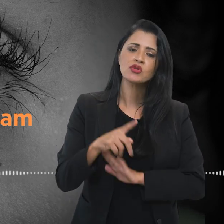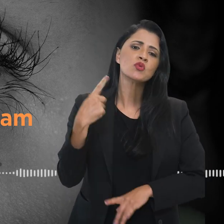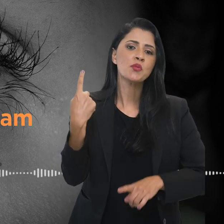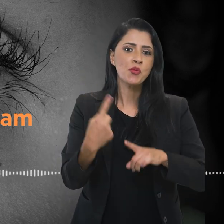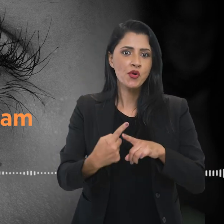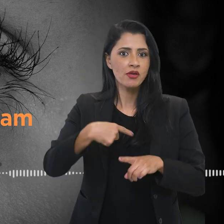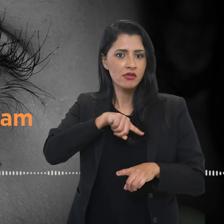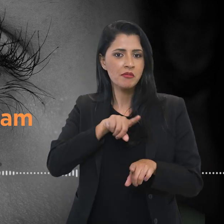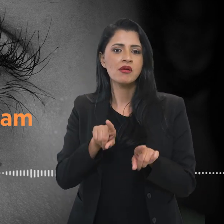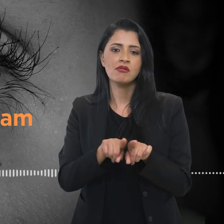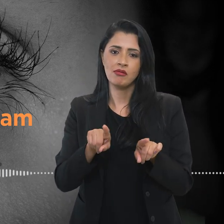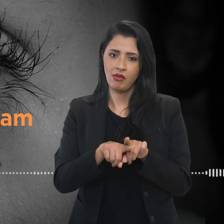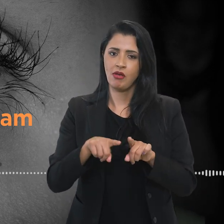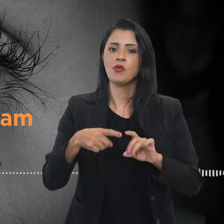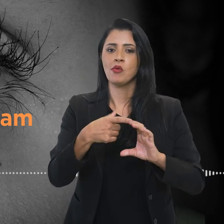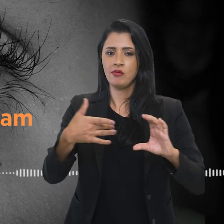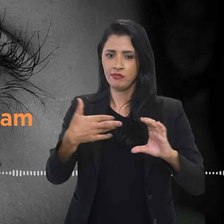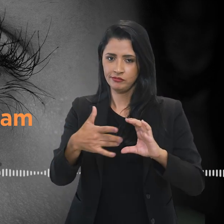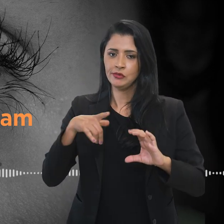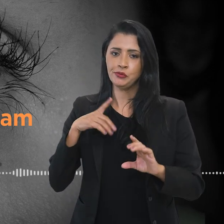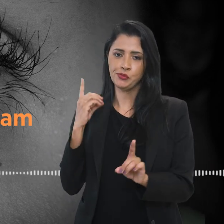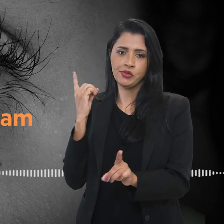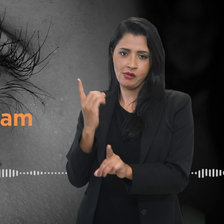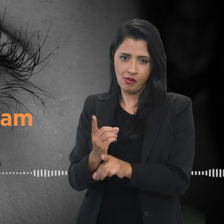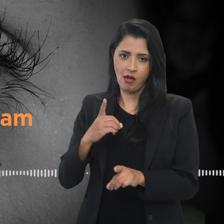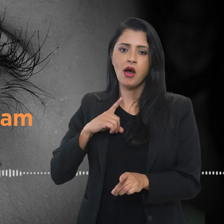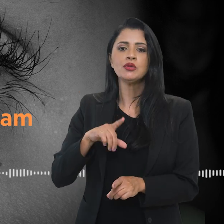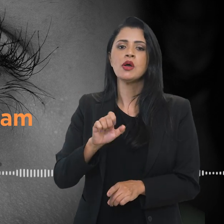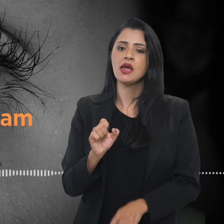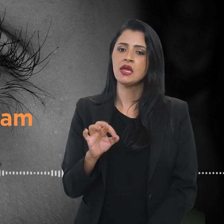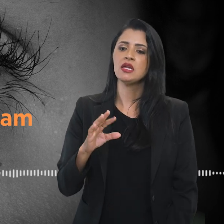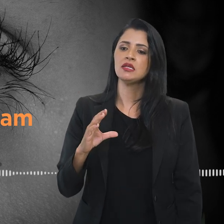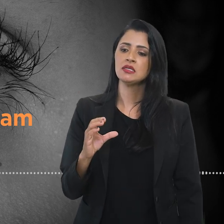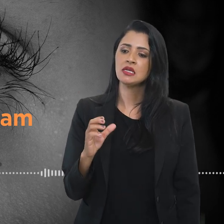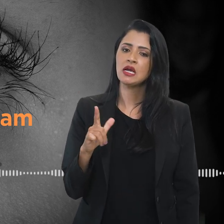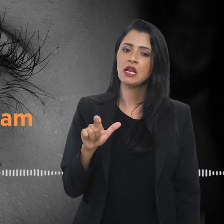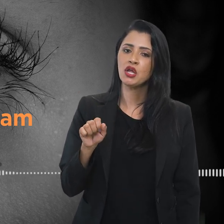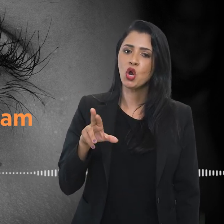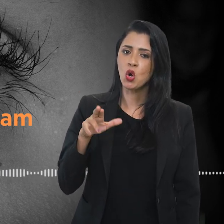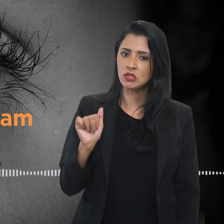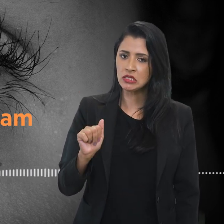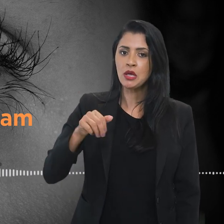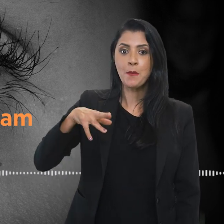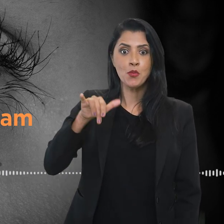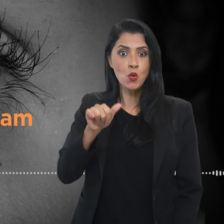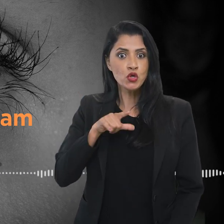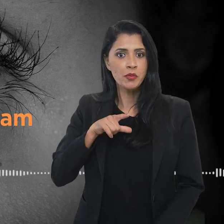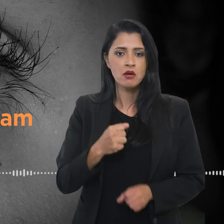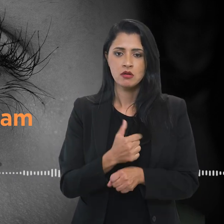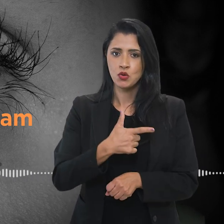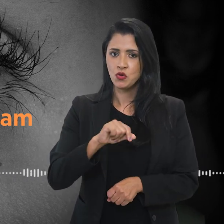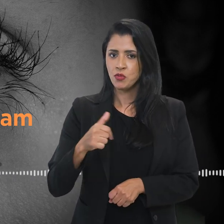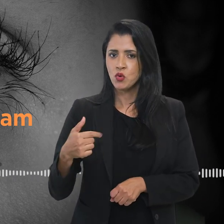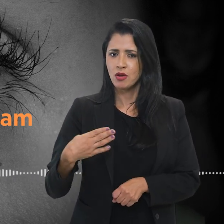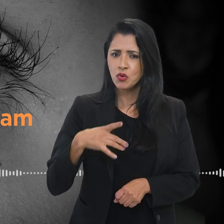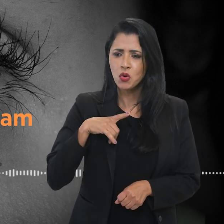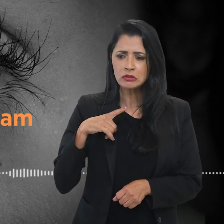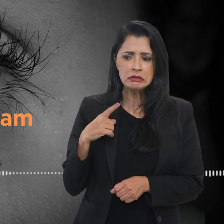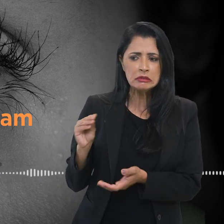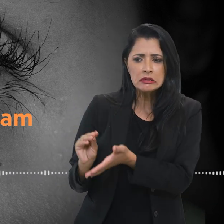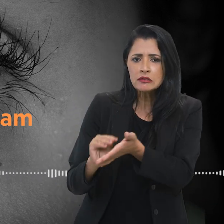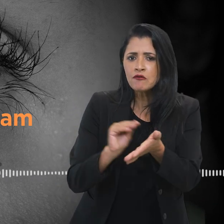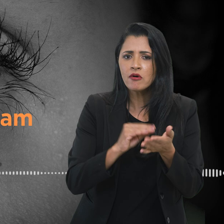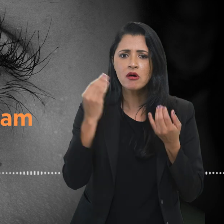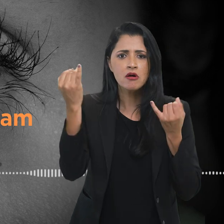projeto, porque eu também tenho uma doença rara. Eu fui diagnosticada com esclerose múltipla em 2014 e sempre sinto falta de mais materiais sobre